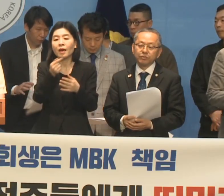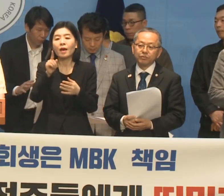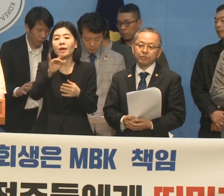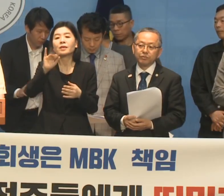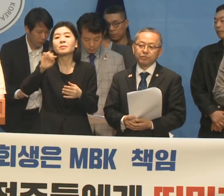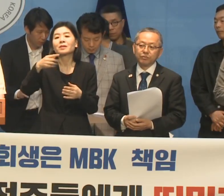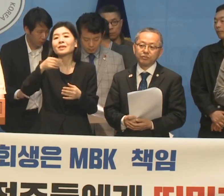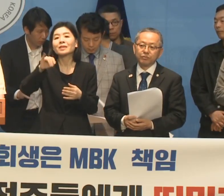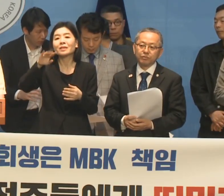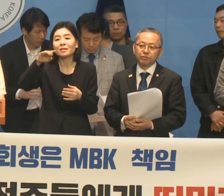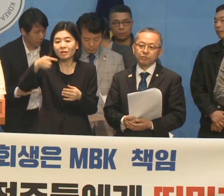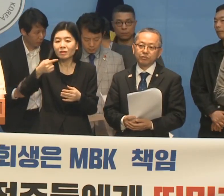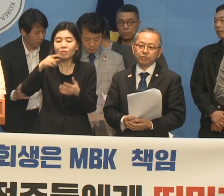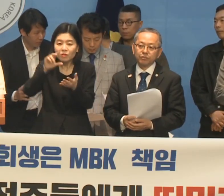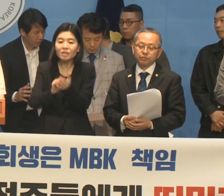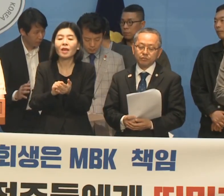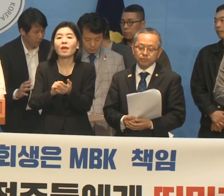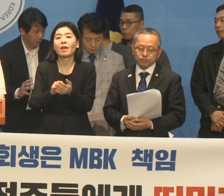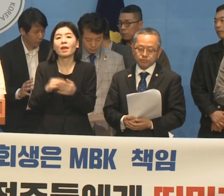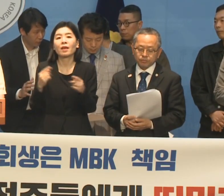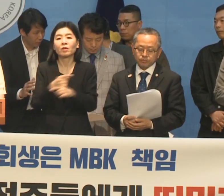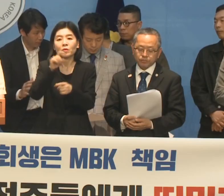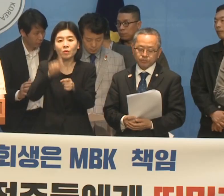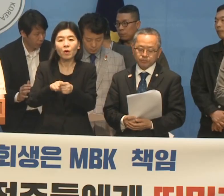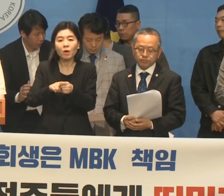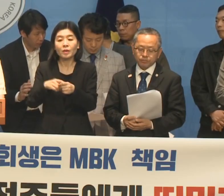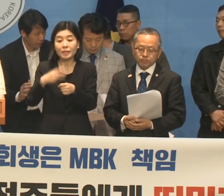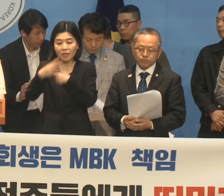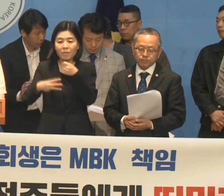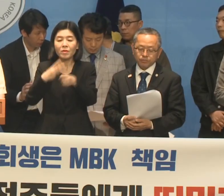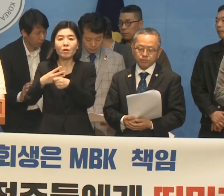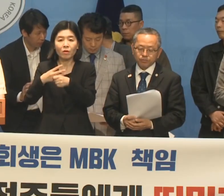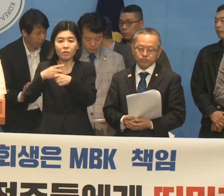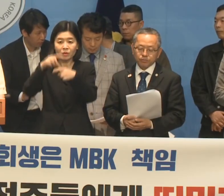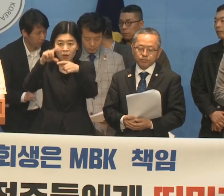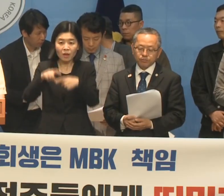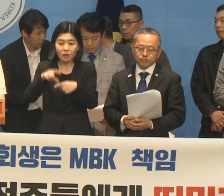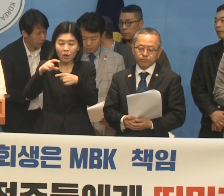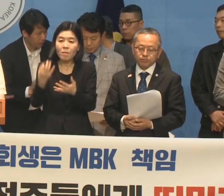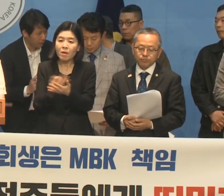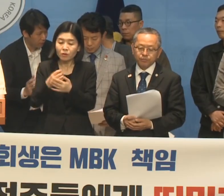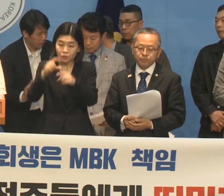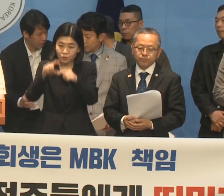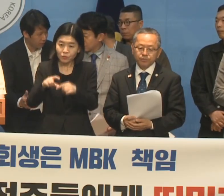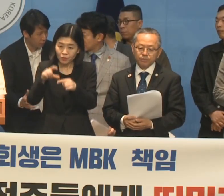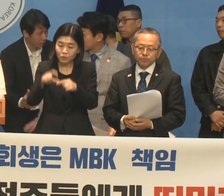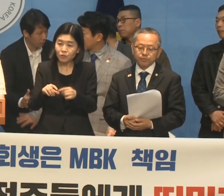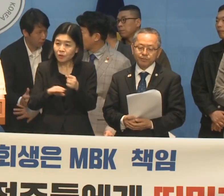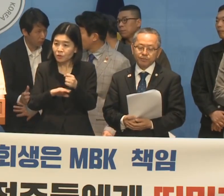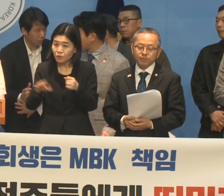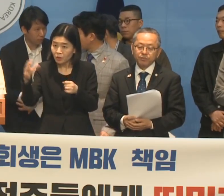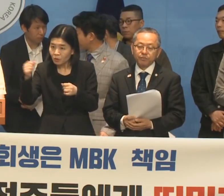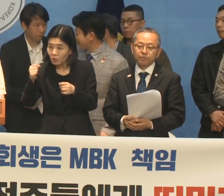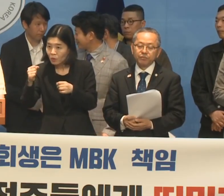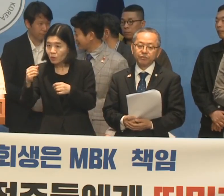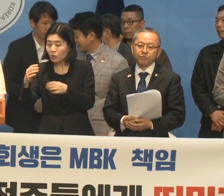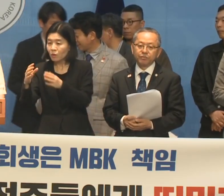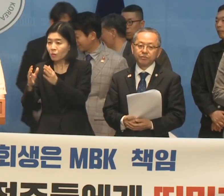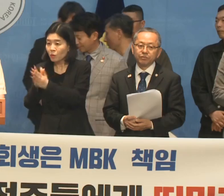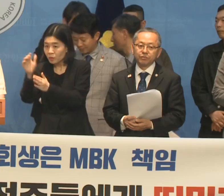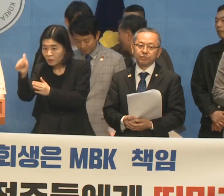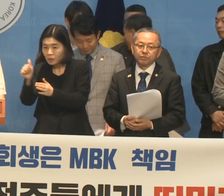위해 최근 1에서 3년간의 실제 매출 데이터를 기반으로 점주와 본사가 모두 수긍할 수 있는